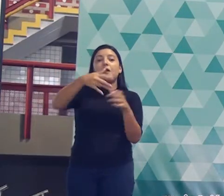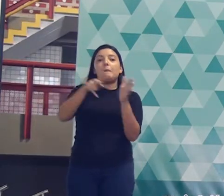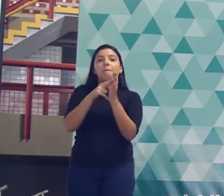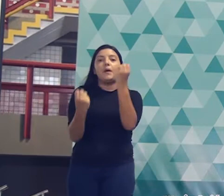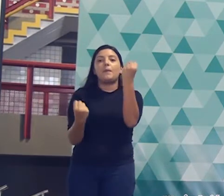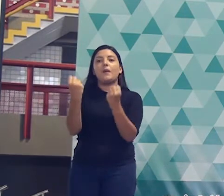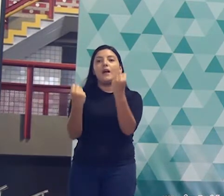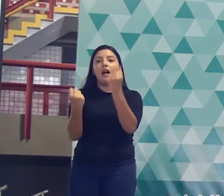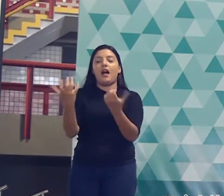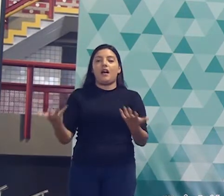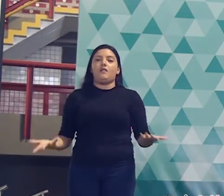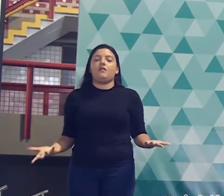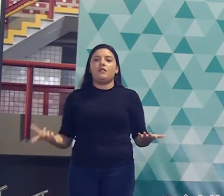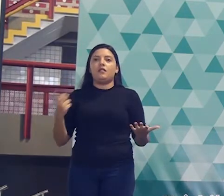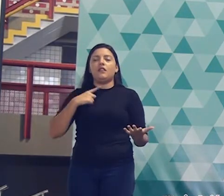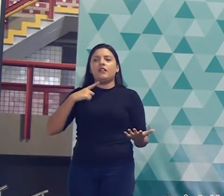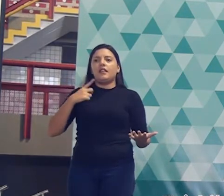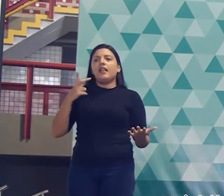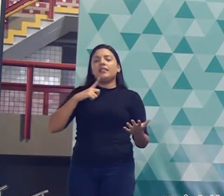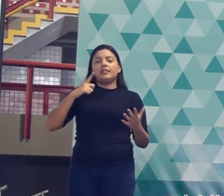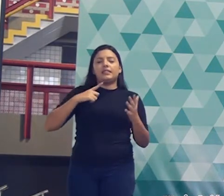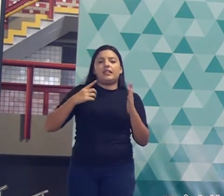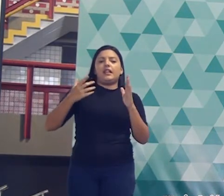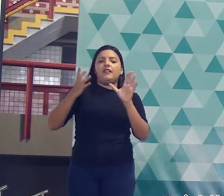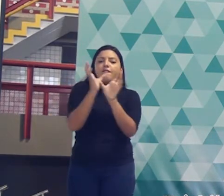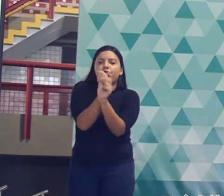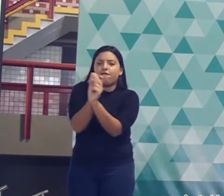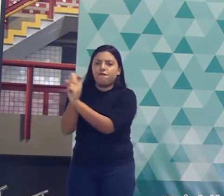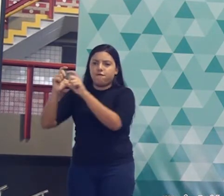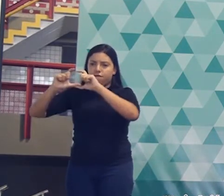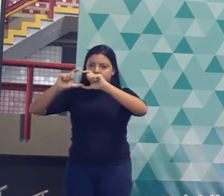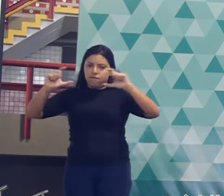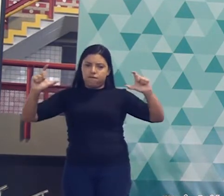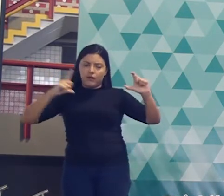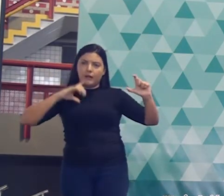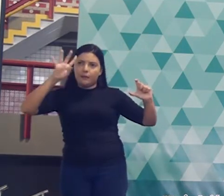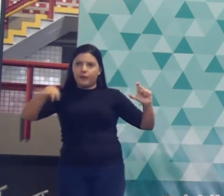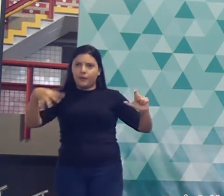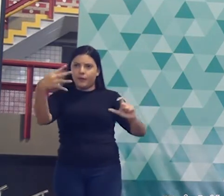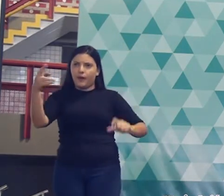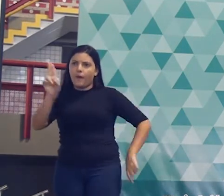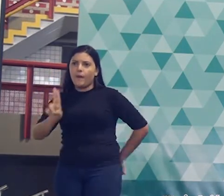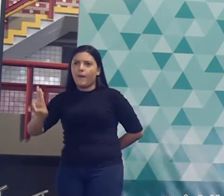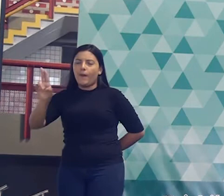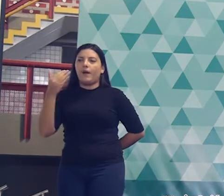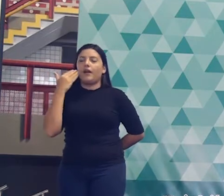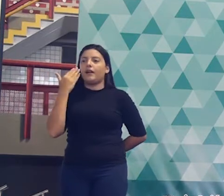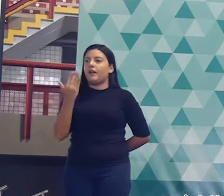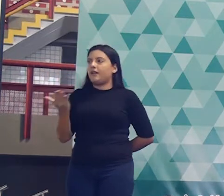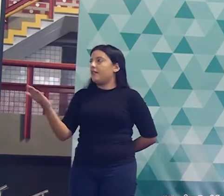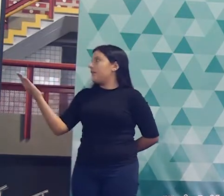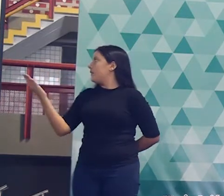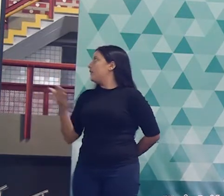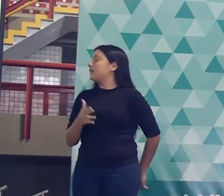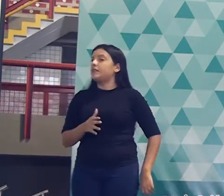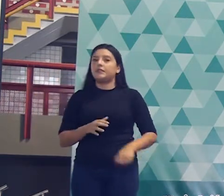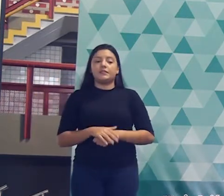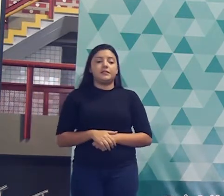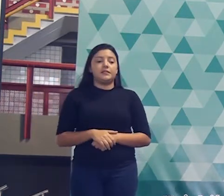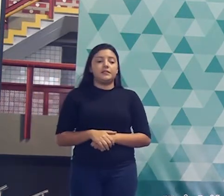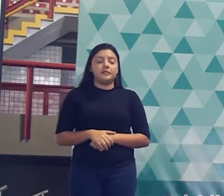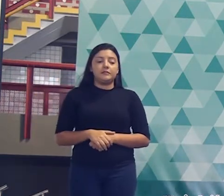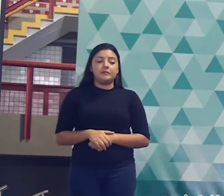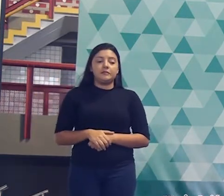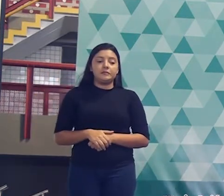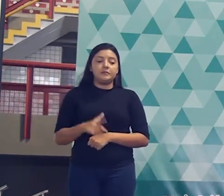das propriedades físicas desses combustíveis são mostradas no quadro seguinte. Aí está aqui o quadro para a gente, ó. Olha o que